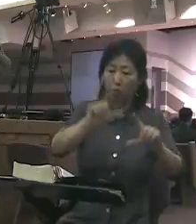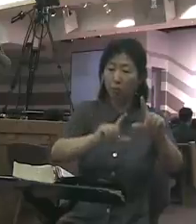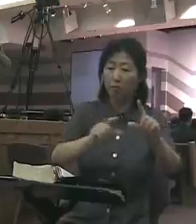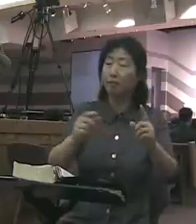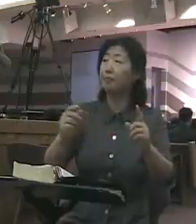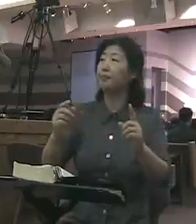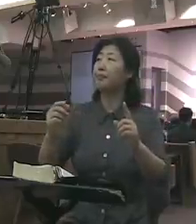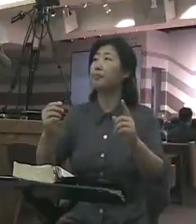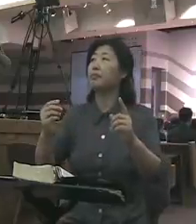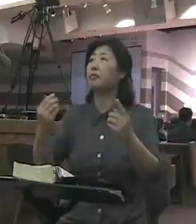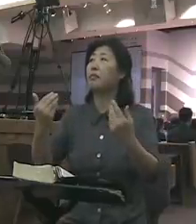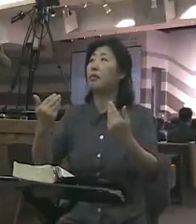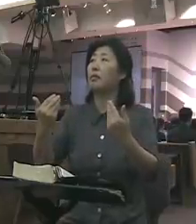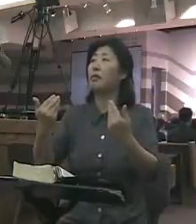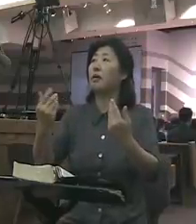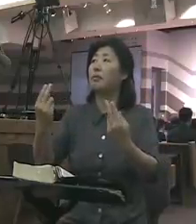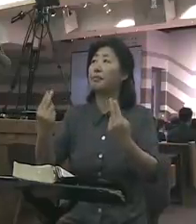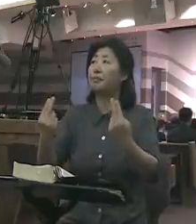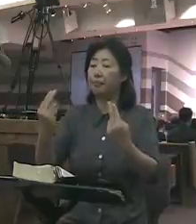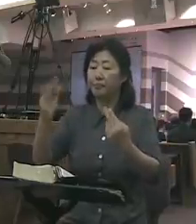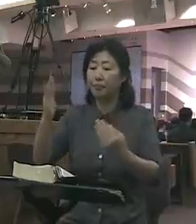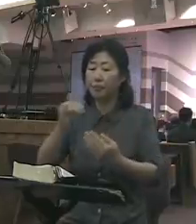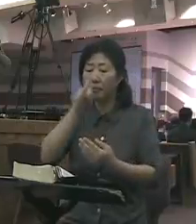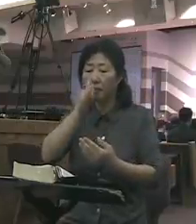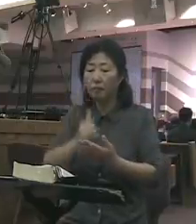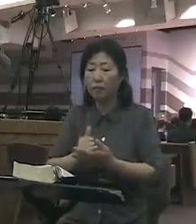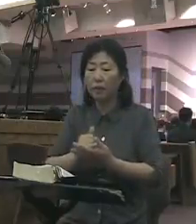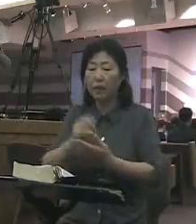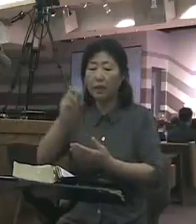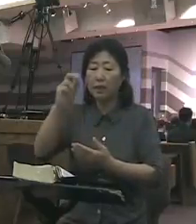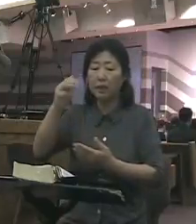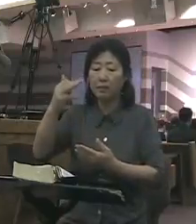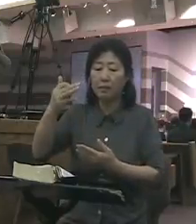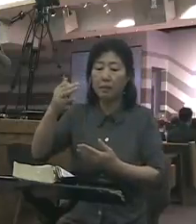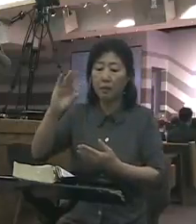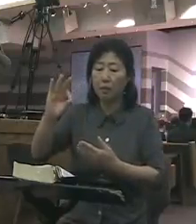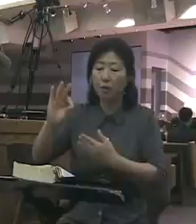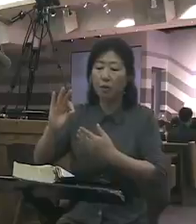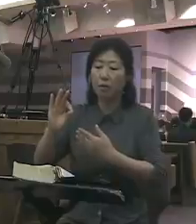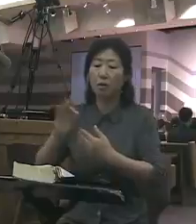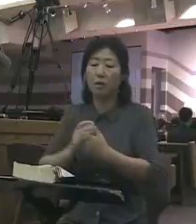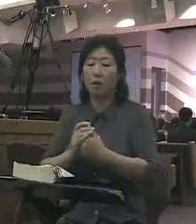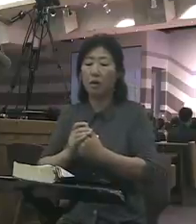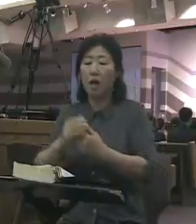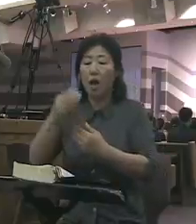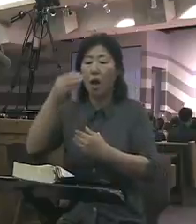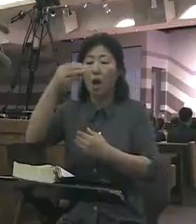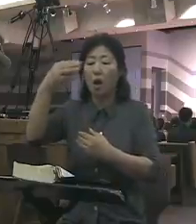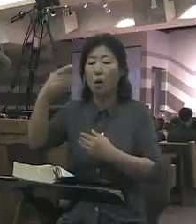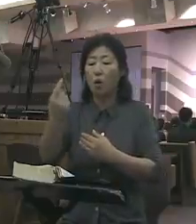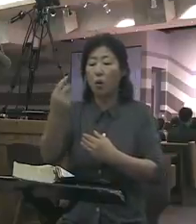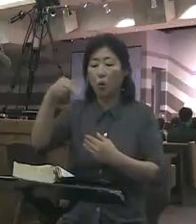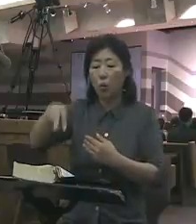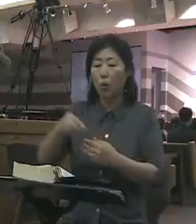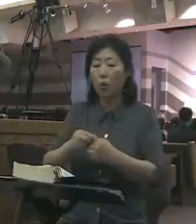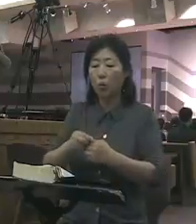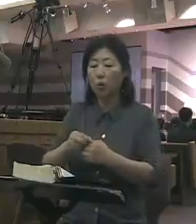경우를 보면 오늘 본문 13절에 이런 말씀이 나와 있죠. 롯이 선택한 소돔의 사람들은 죄악이 심히